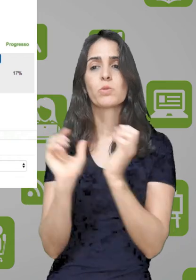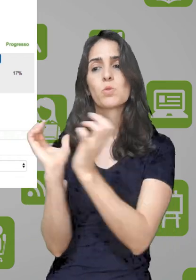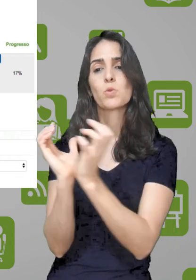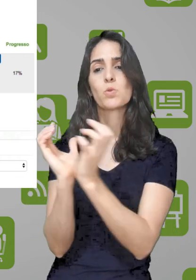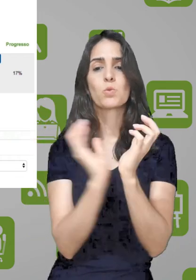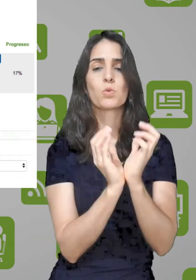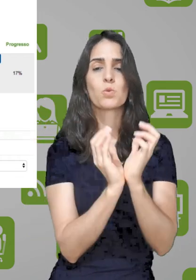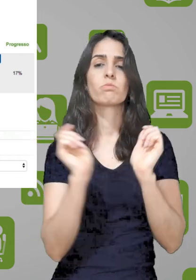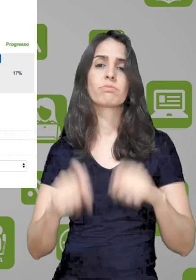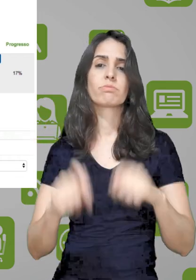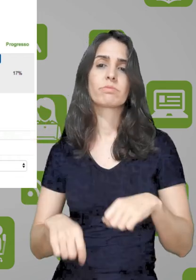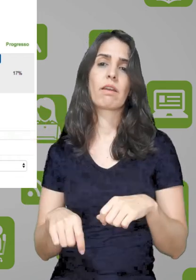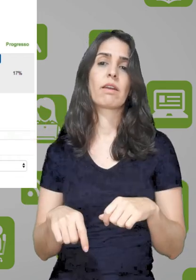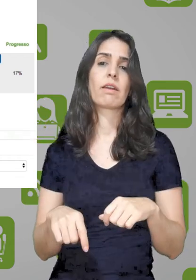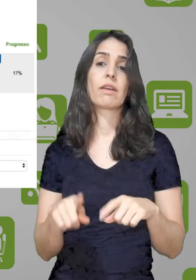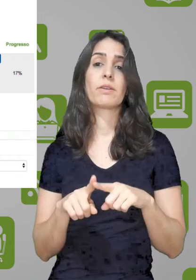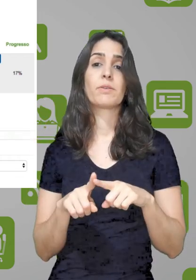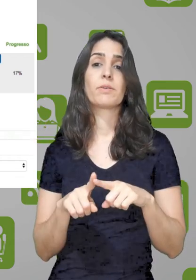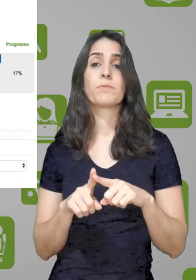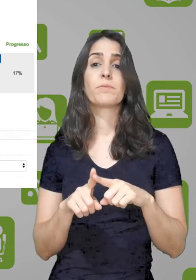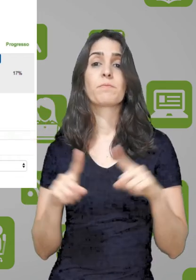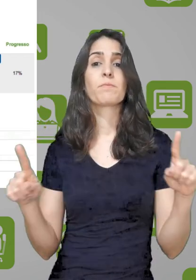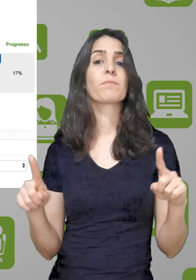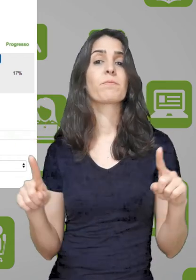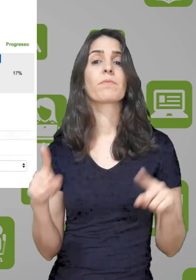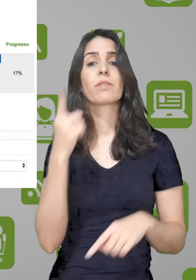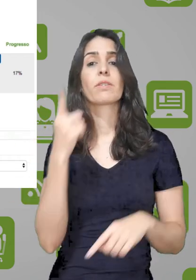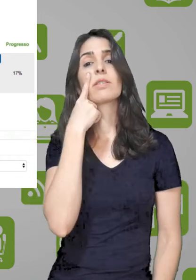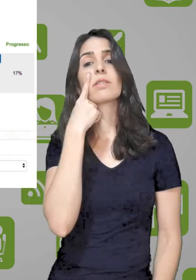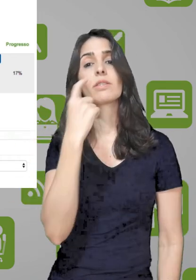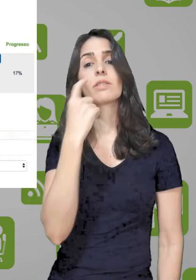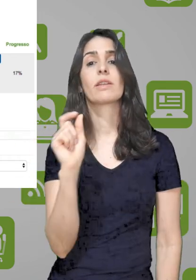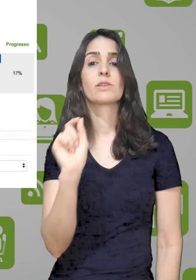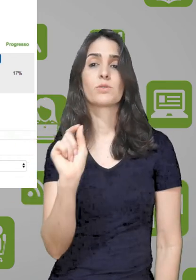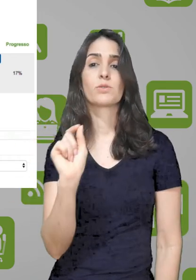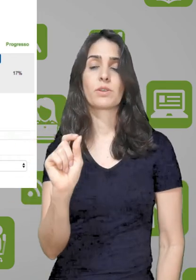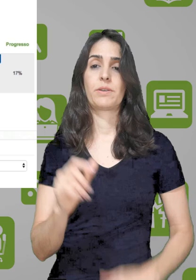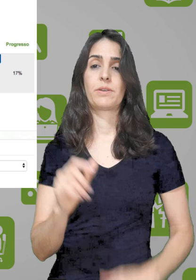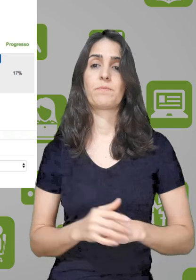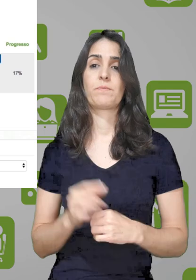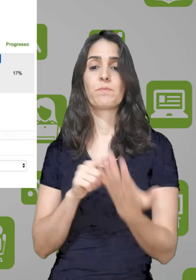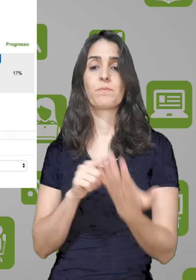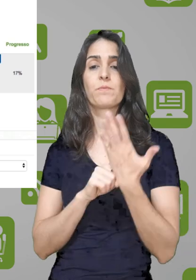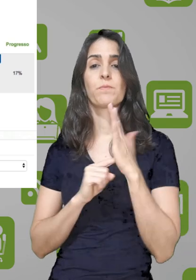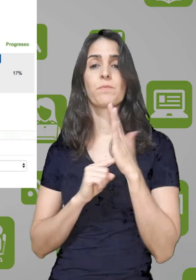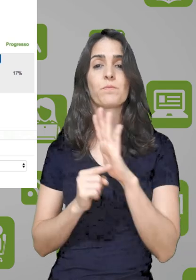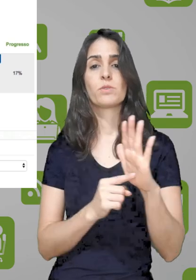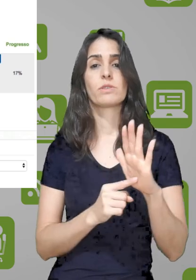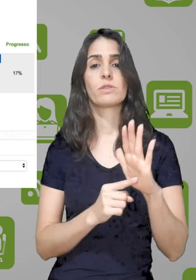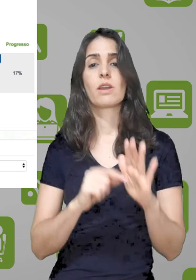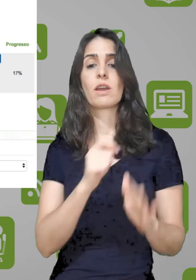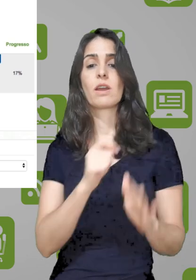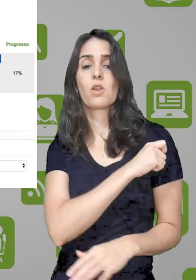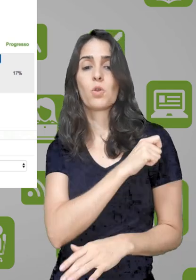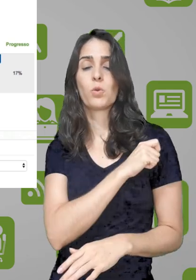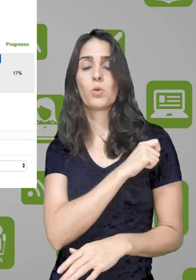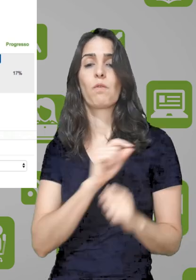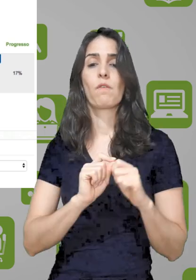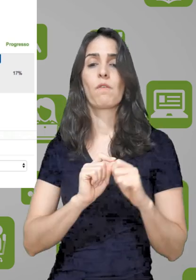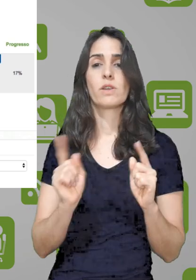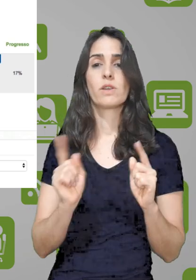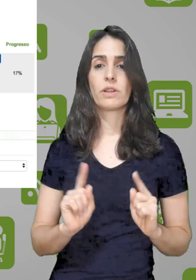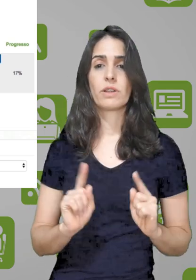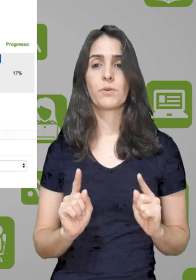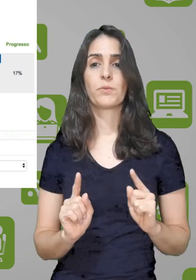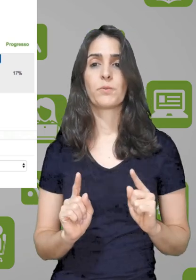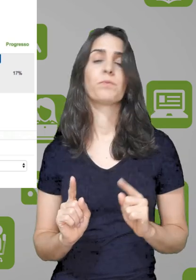por participantes, se tivesse grupos, também apareceria grupos. E o que, que é interessante aqui? Além de me mostrar o que, que o